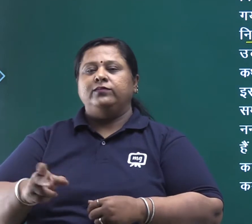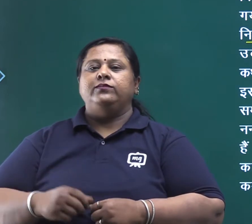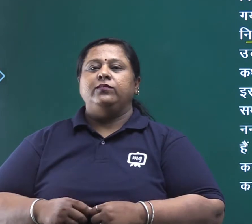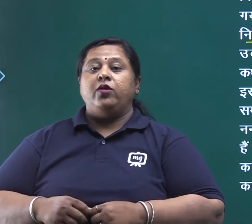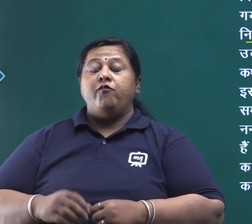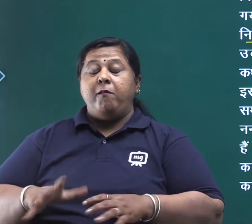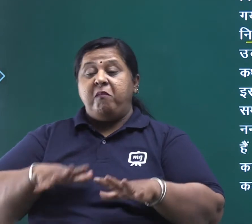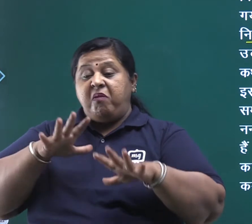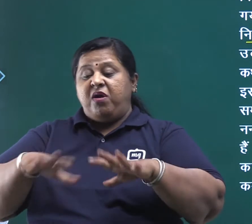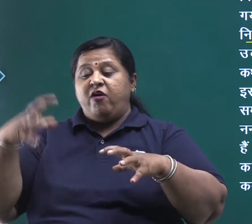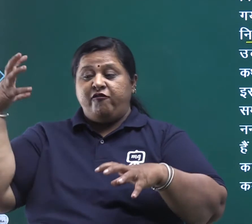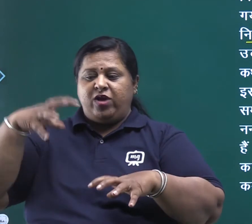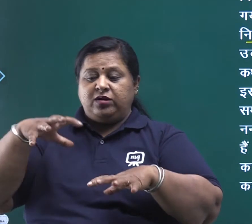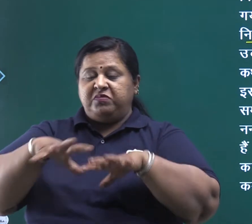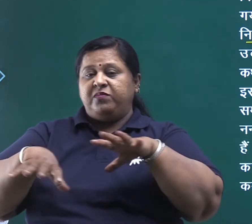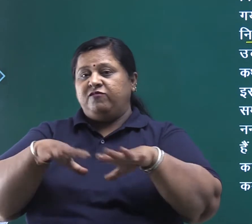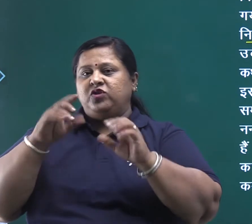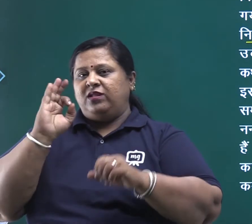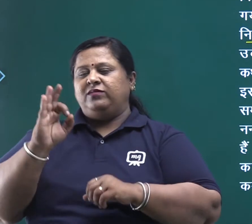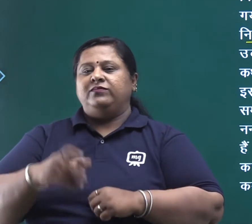व प्रभावशाली